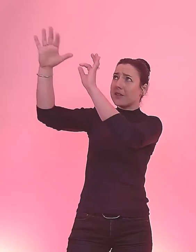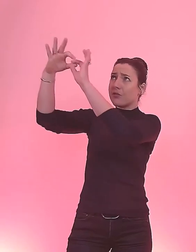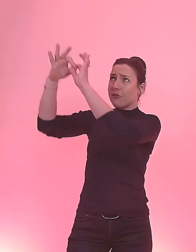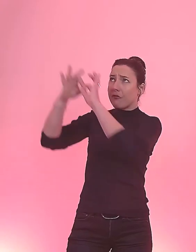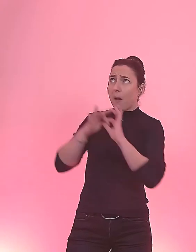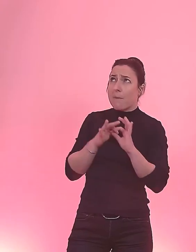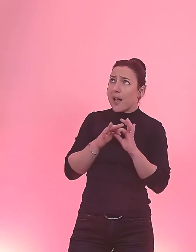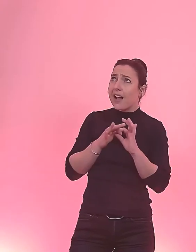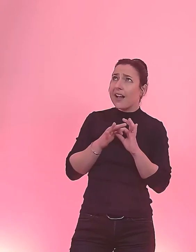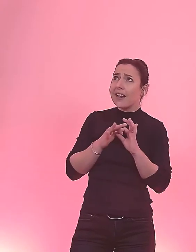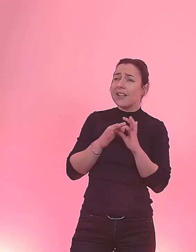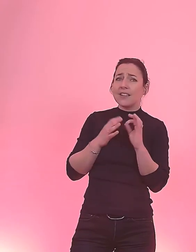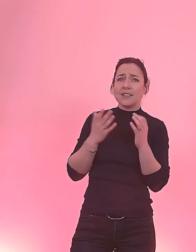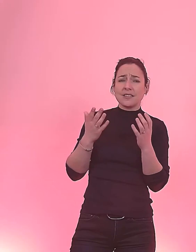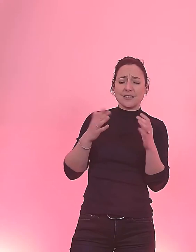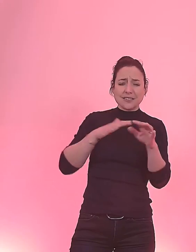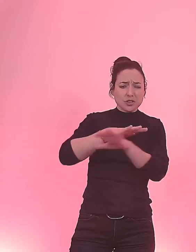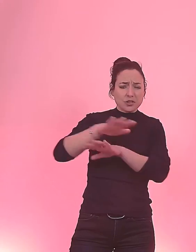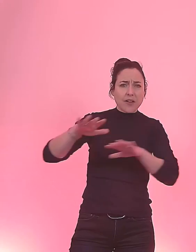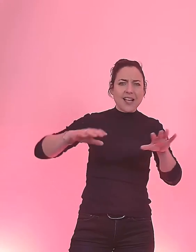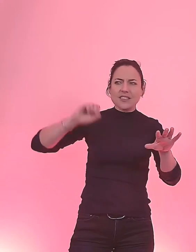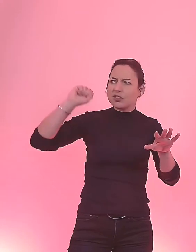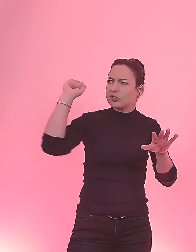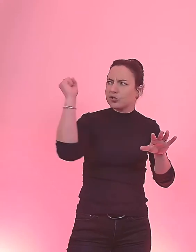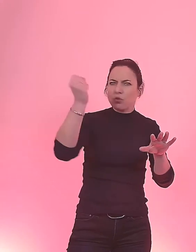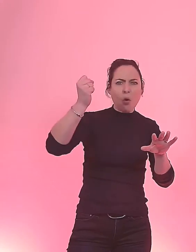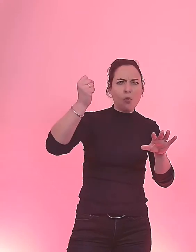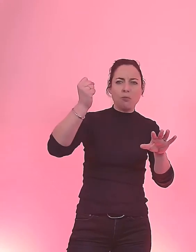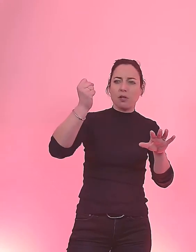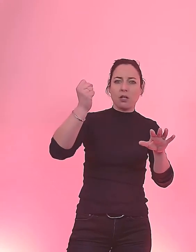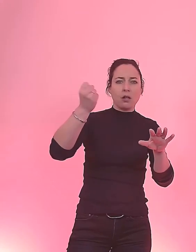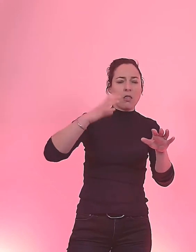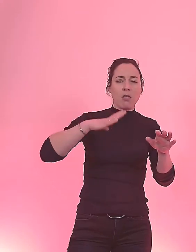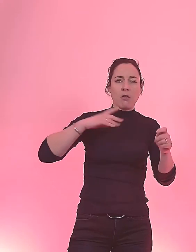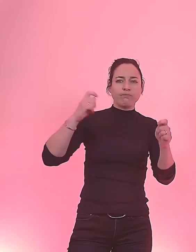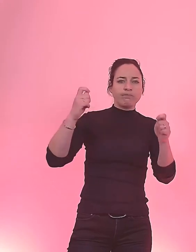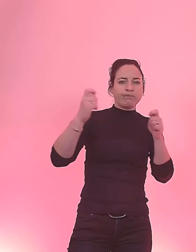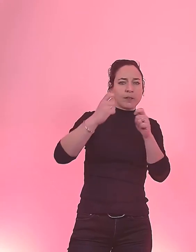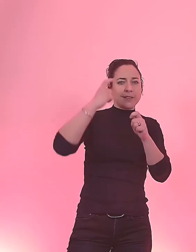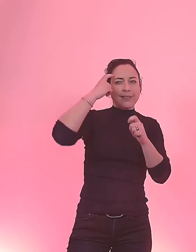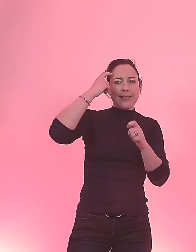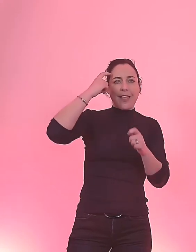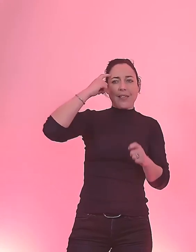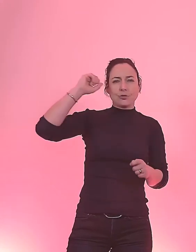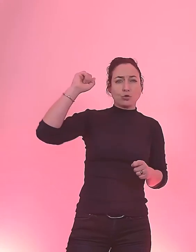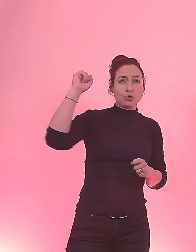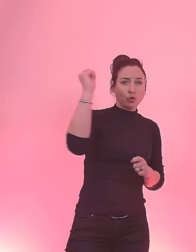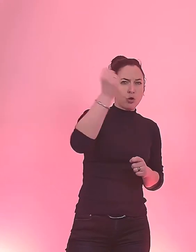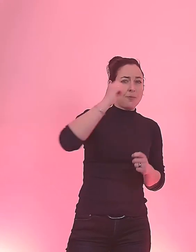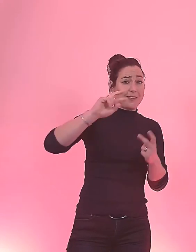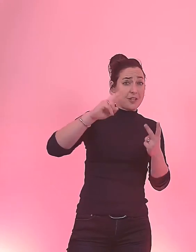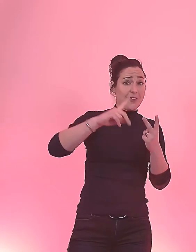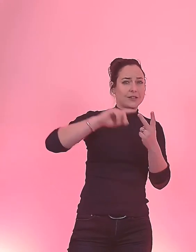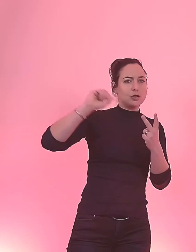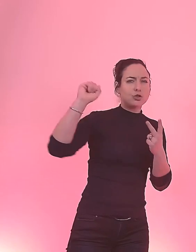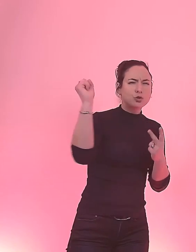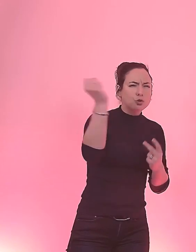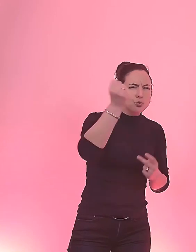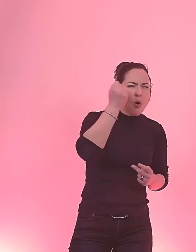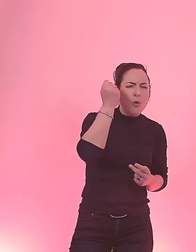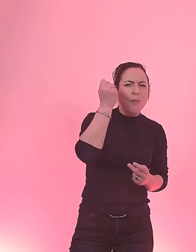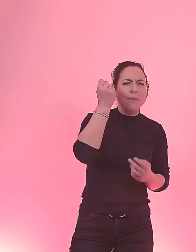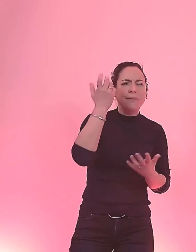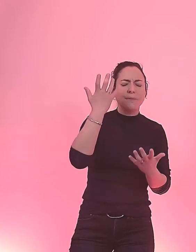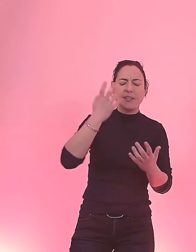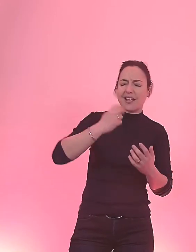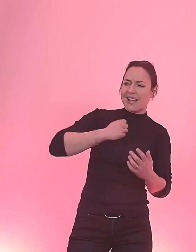die storm en je omstandigheden te kunnen zomaar een storm in je denken veroorzaken dus die twee de storm een storm maar wanneer je er